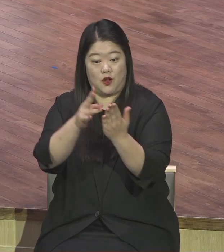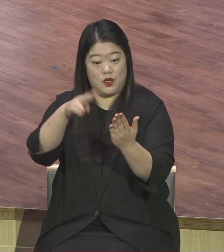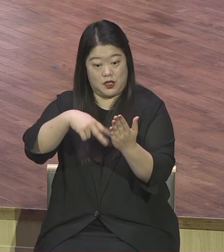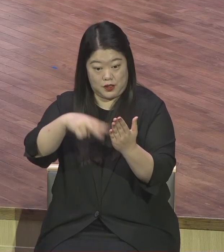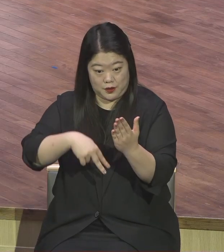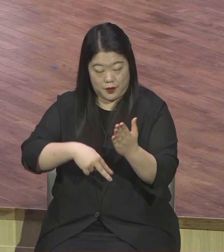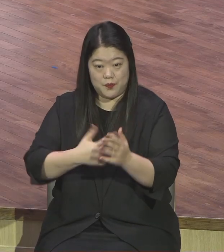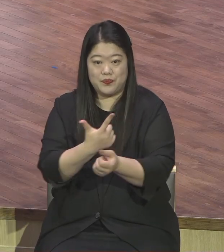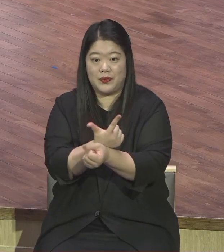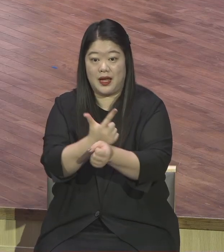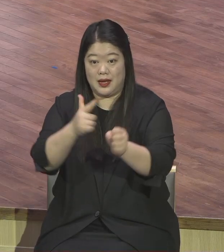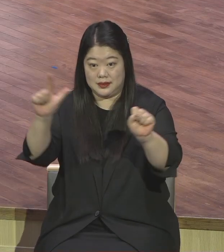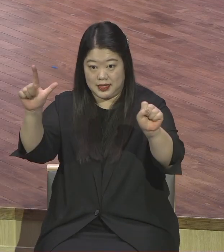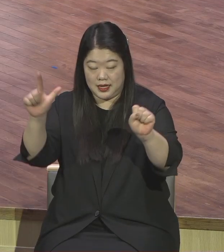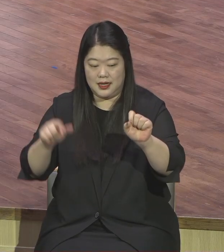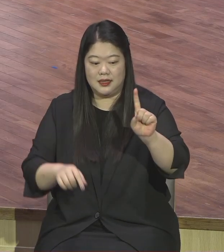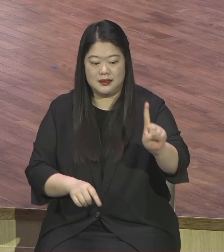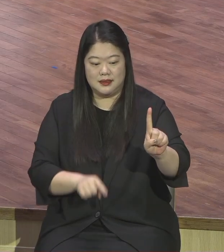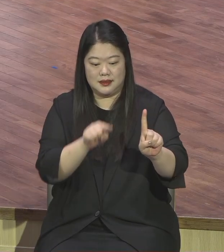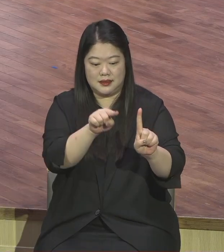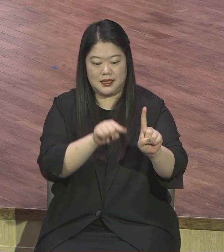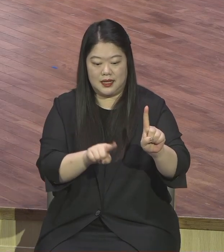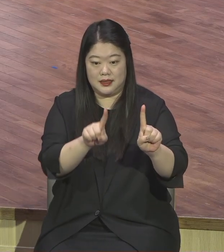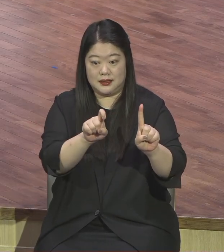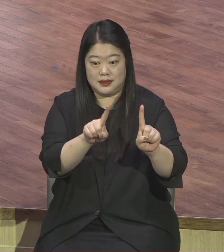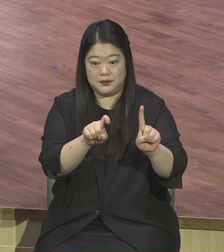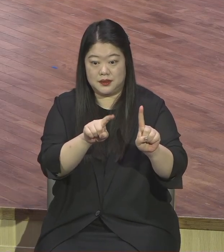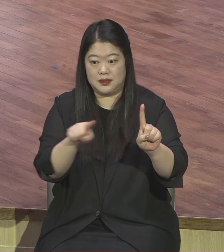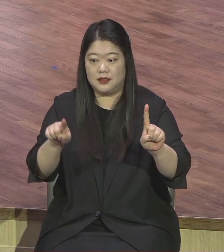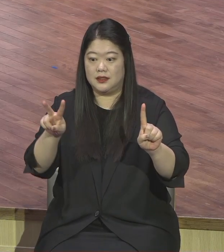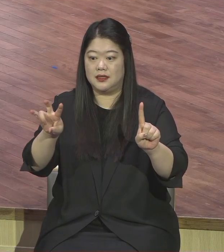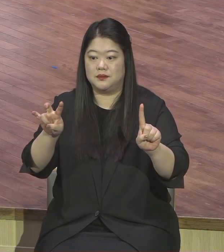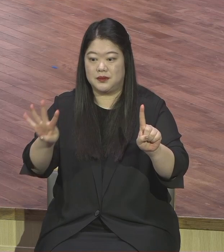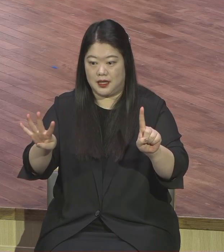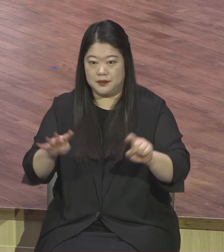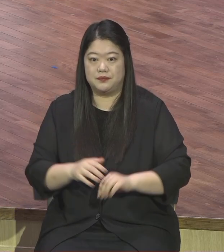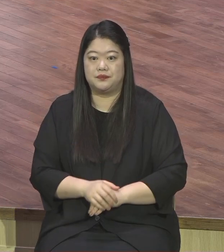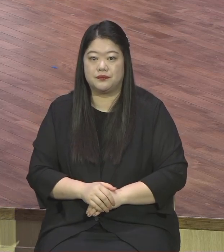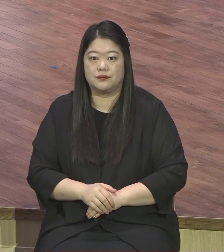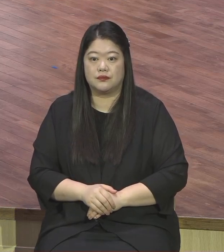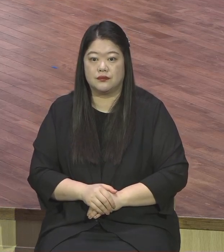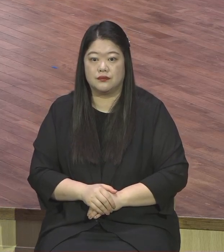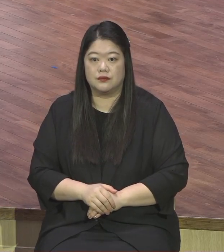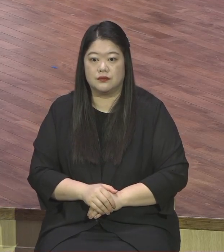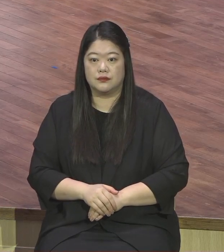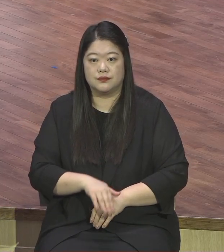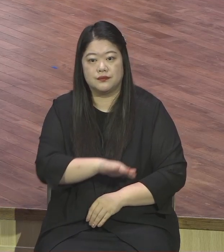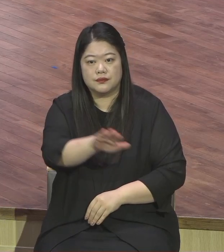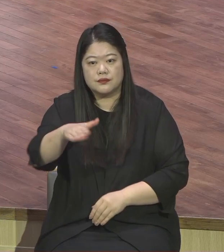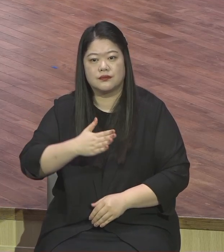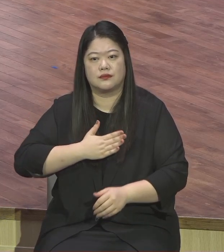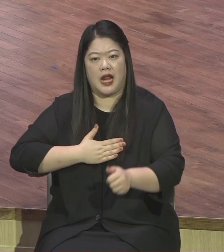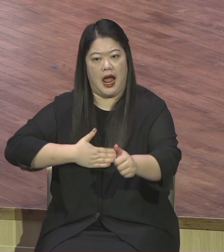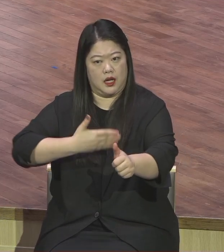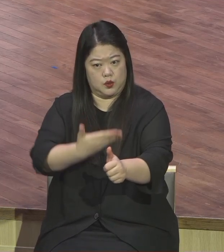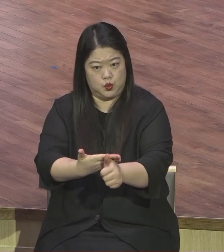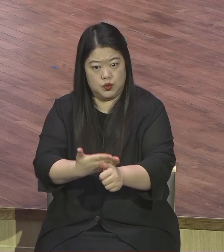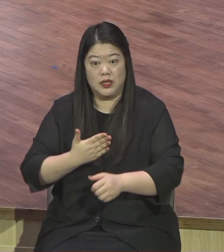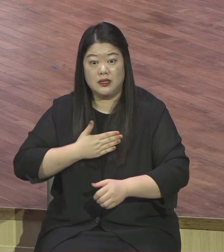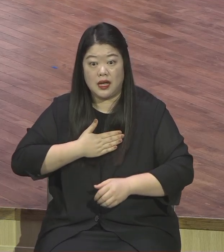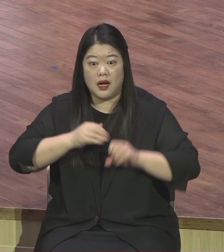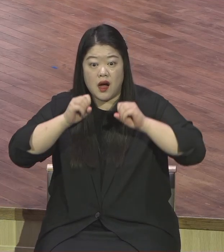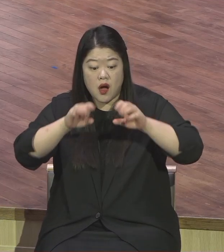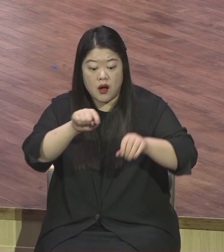말씀은 갈라디아서 1장 11절에서 24절 말씀입니다. 형제들아, 내가 너희에게 알게 하노니 내가 전한